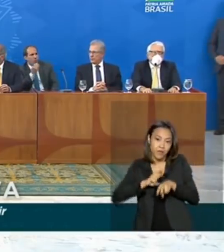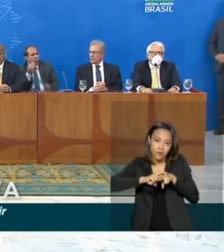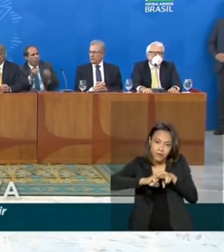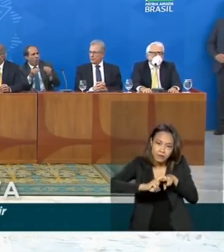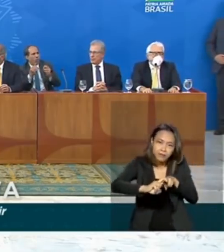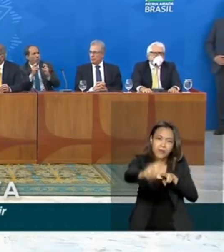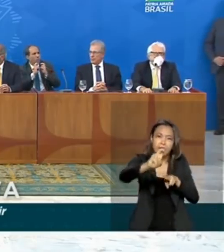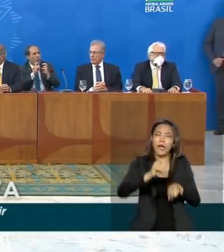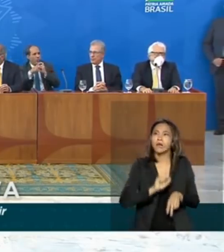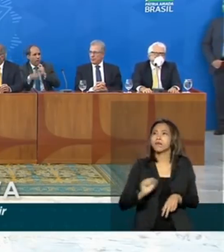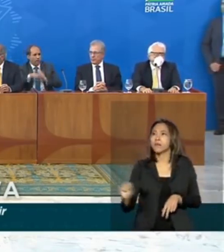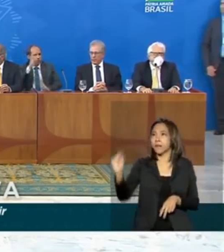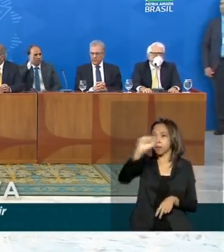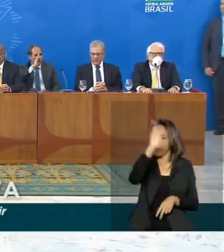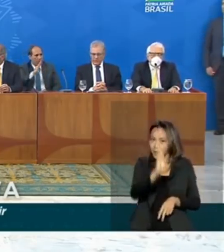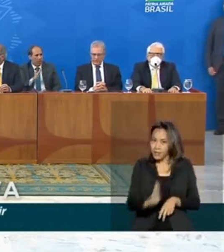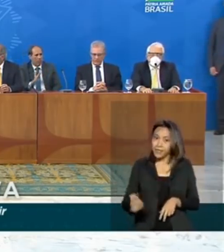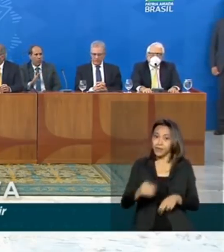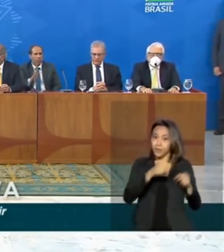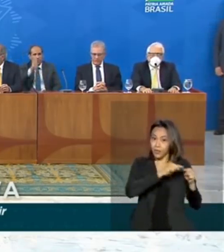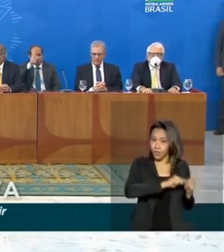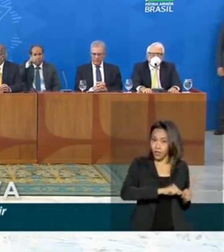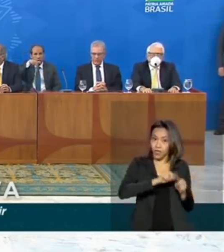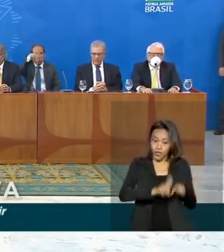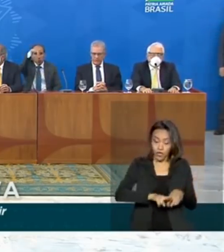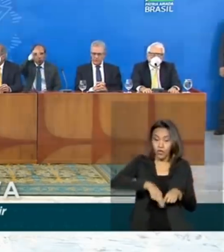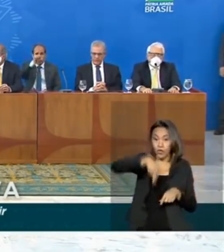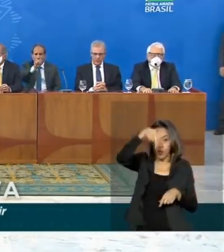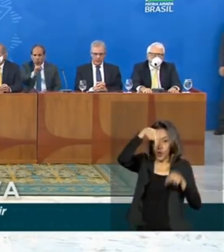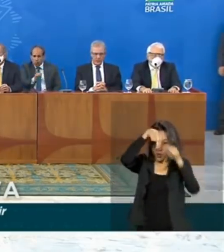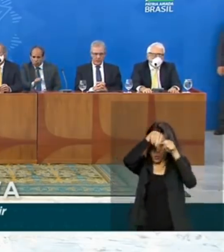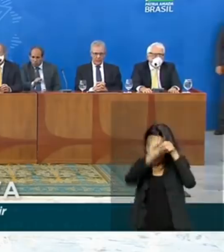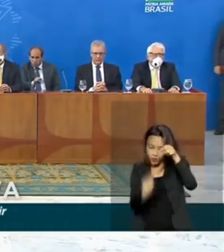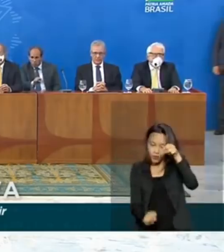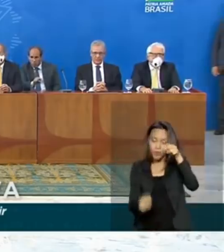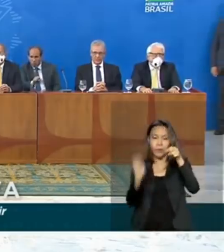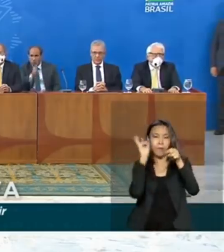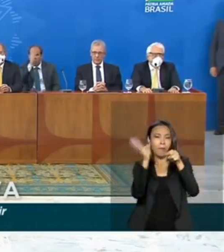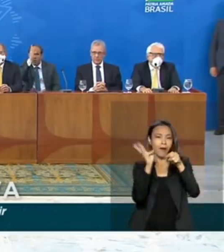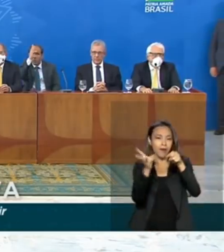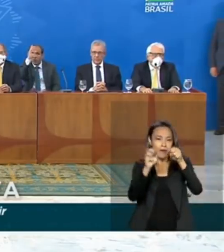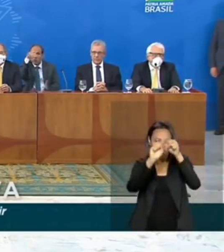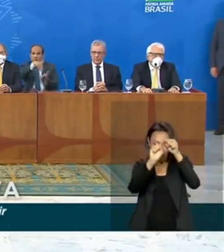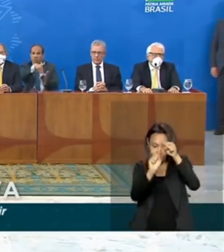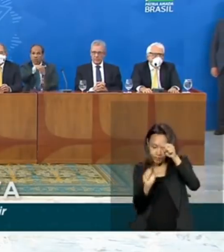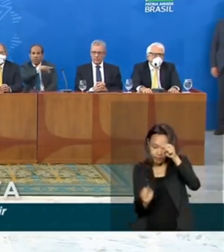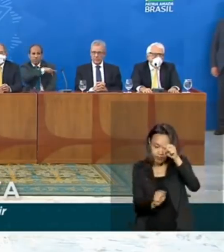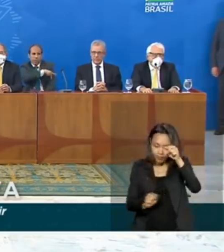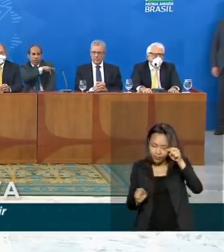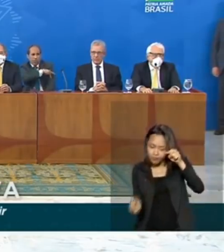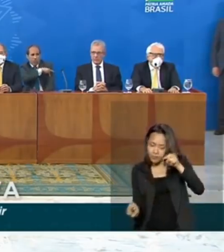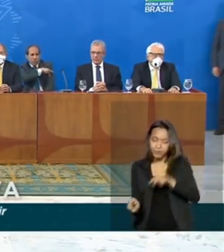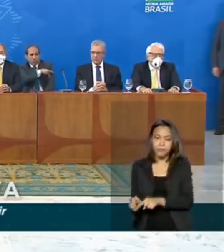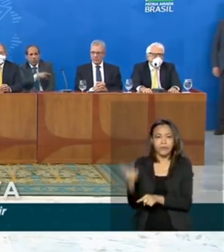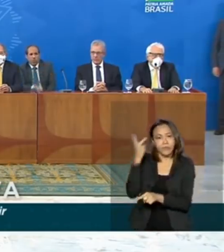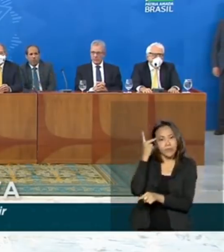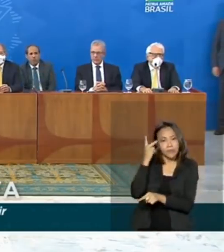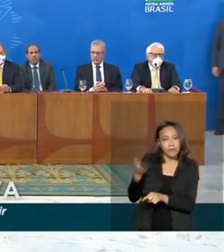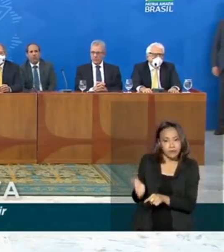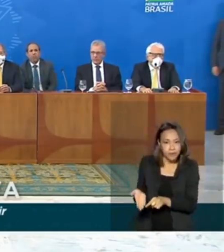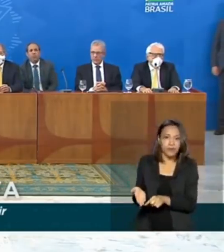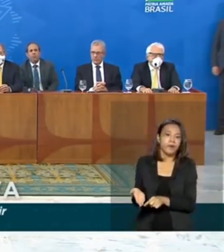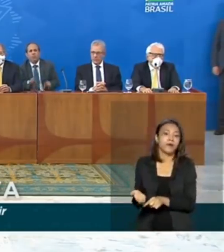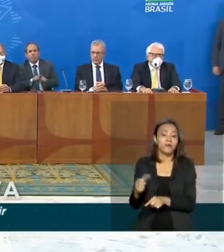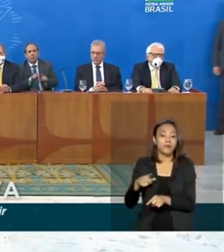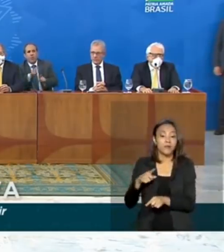Brasil, entre elas a Norte-Sul, que está integrando lá o Maranhão, aqui ao Porto do Santos, aqui embaixo, bem como